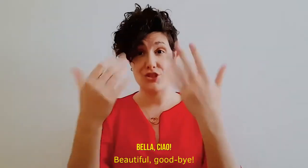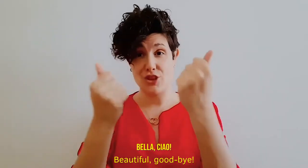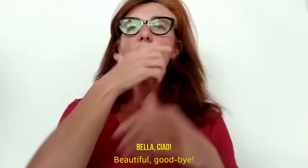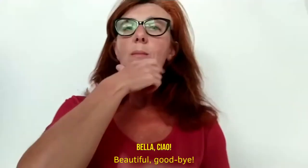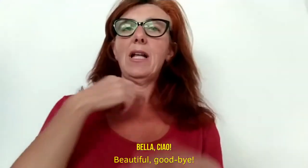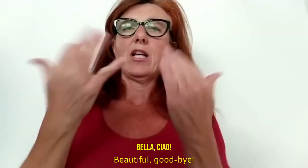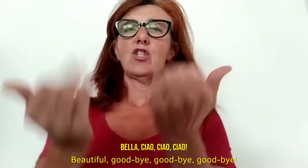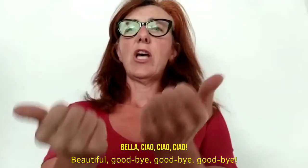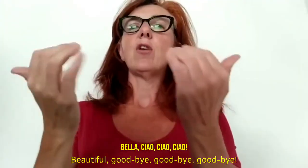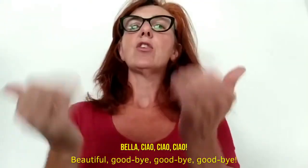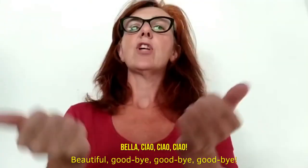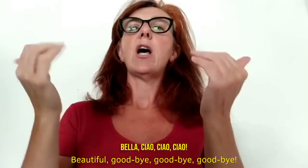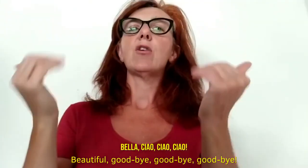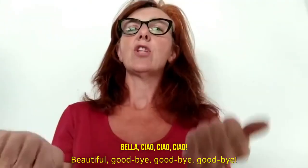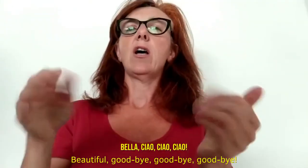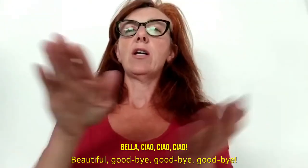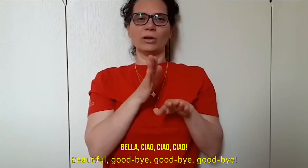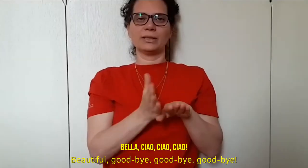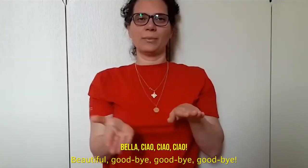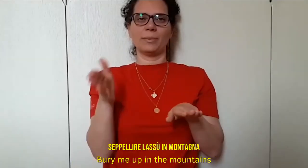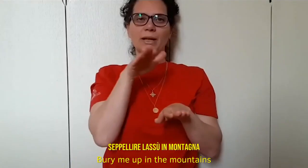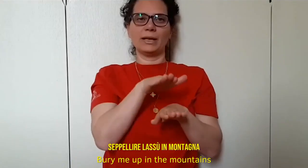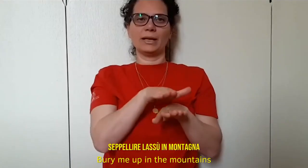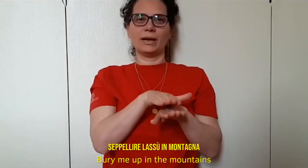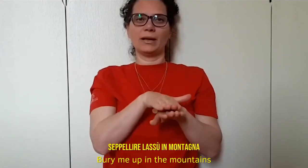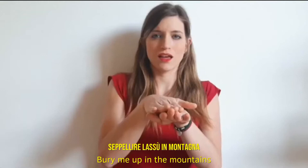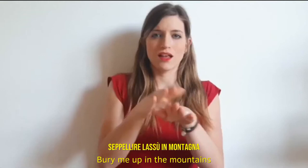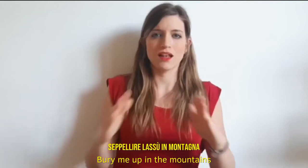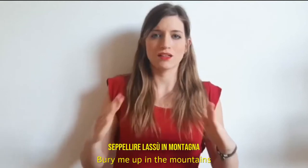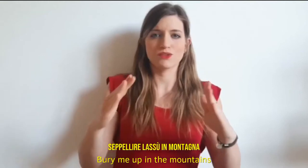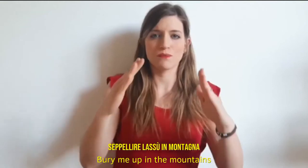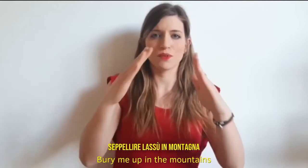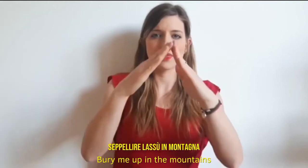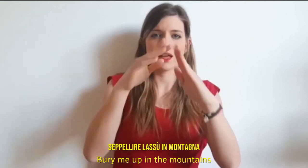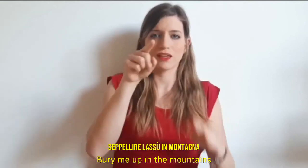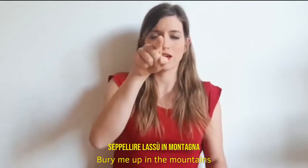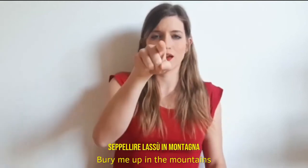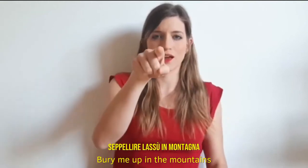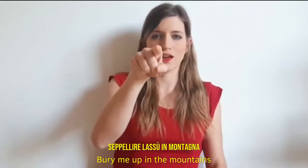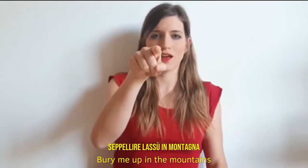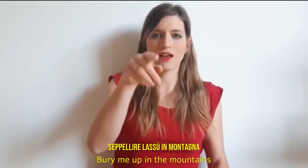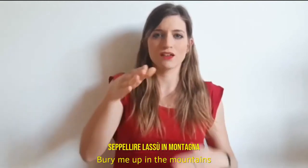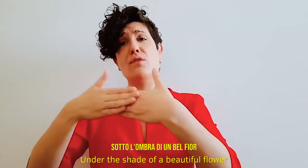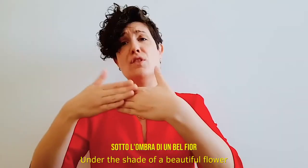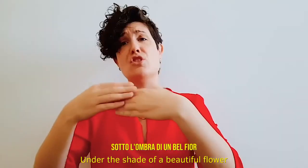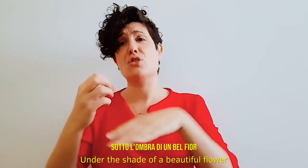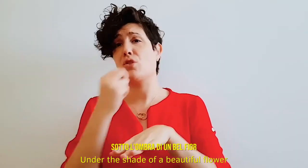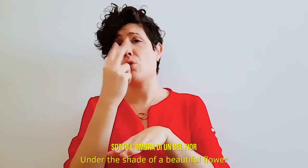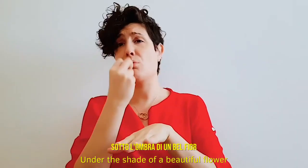oh bella ciao, bella ciao, ciao, ciao. E seppellire la sui montagna, sotto l